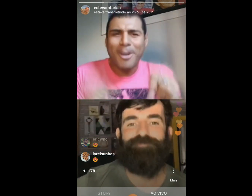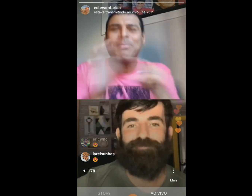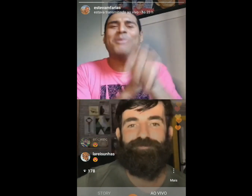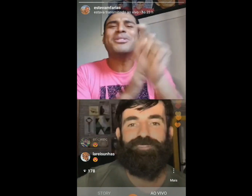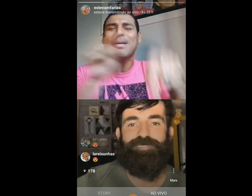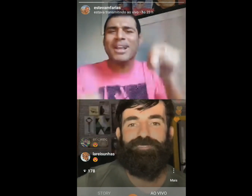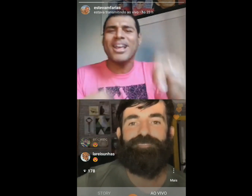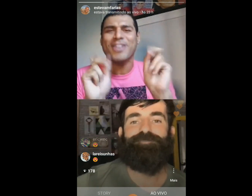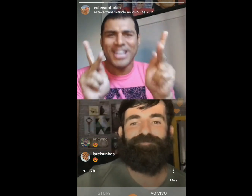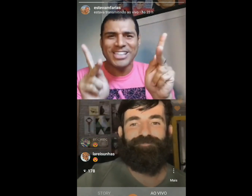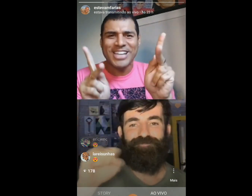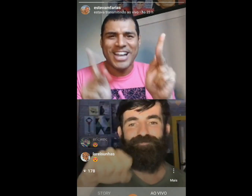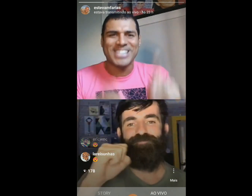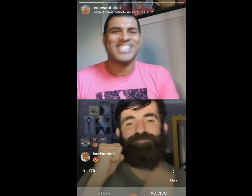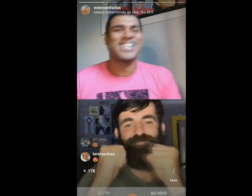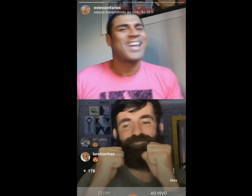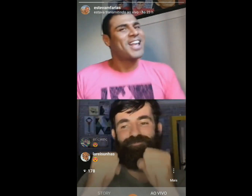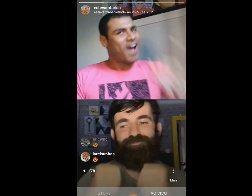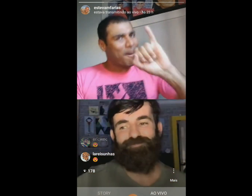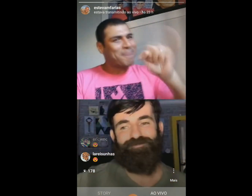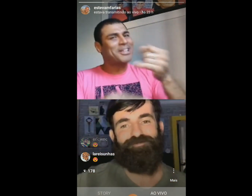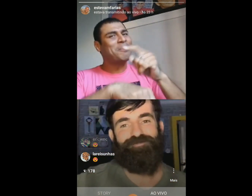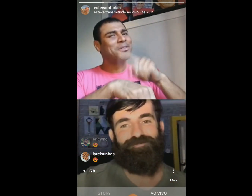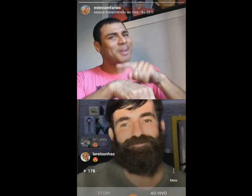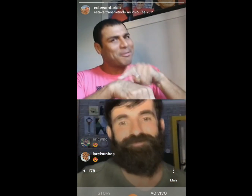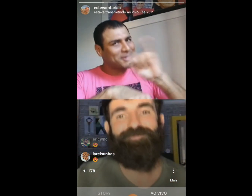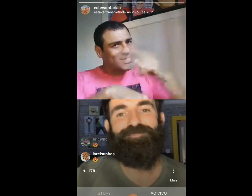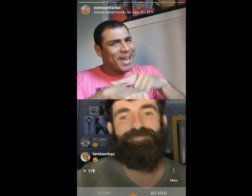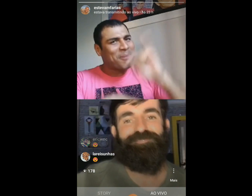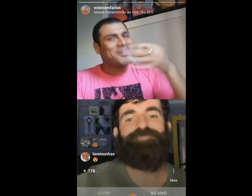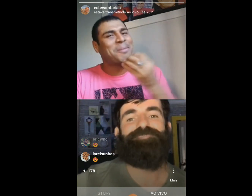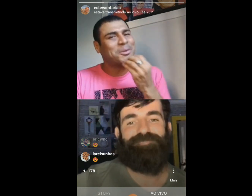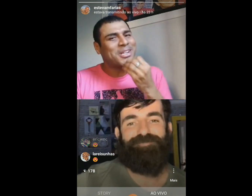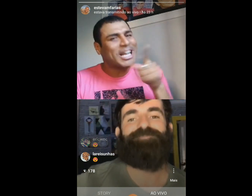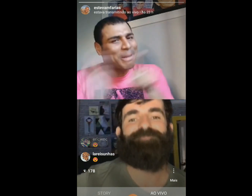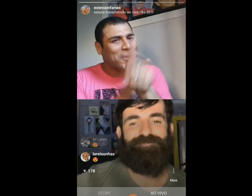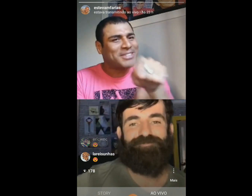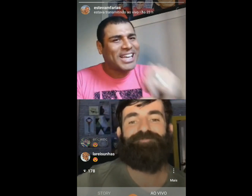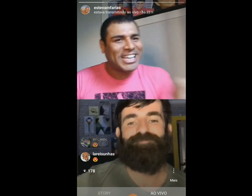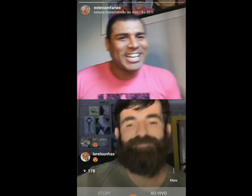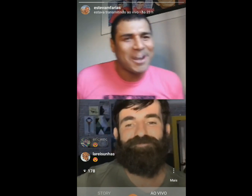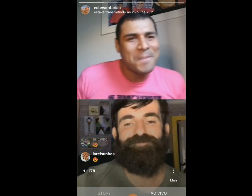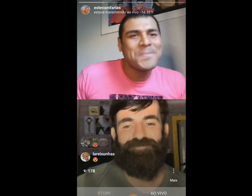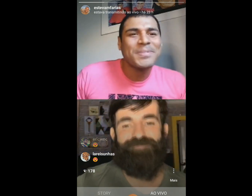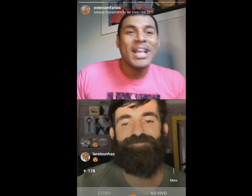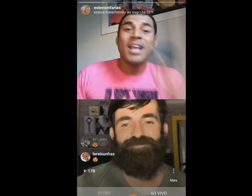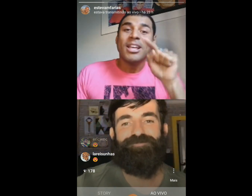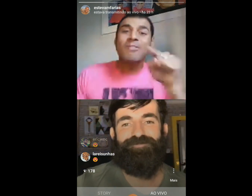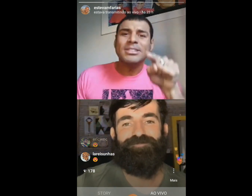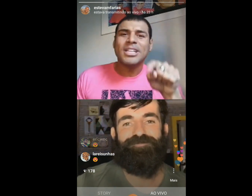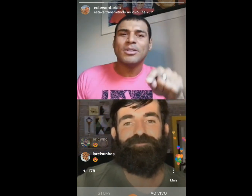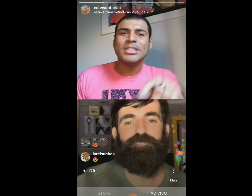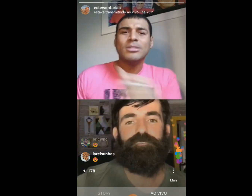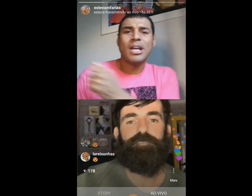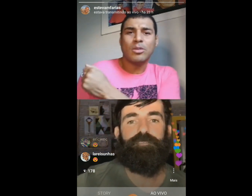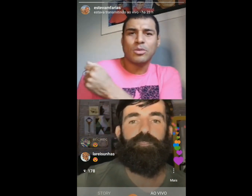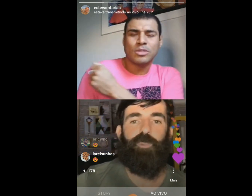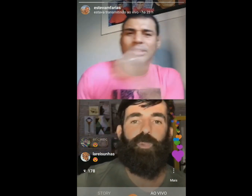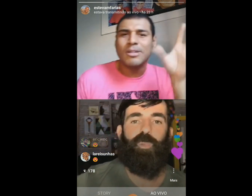perguntar para ele, ok, gente? Aproveita a oportunidade de perguntar a ele. E você, os seus alunos, são